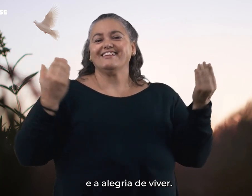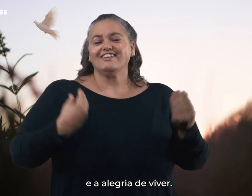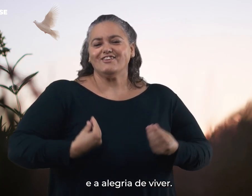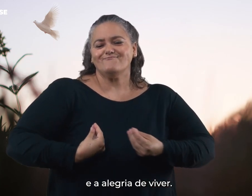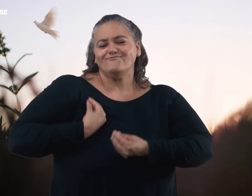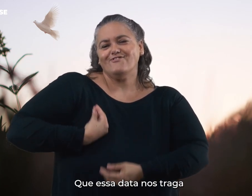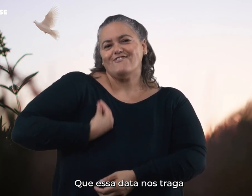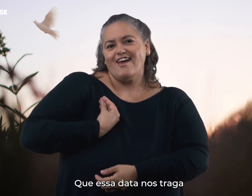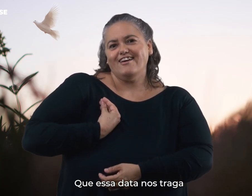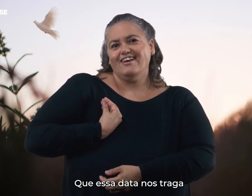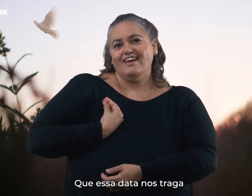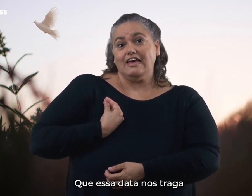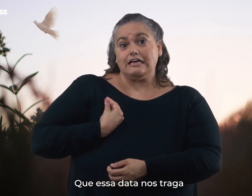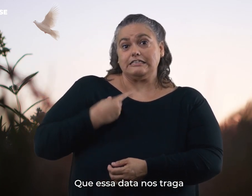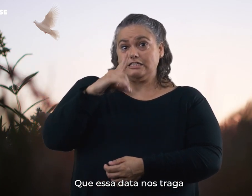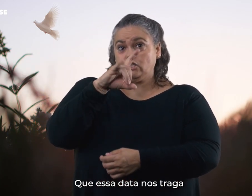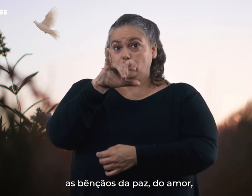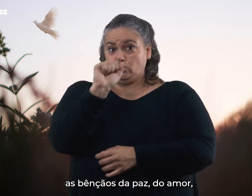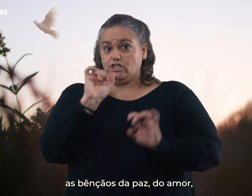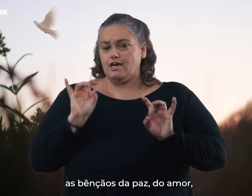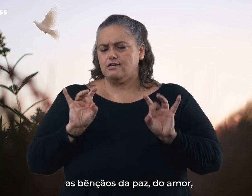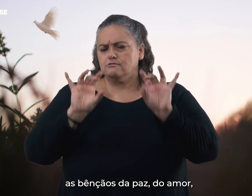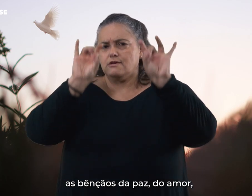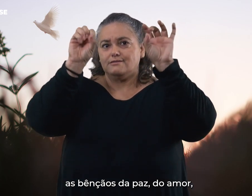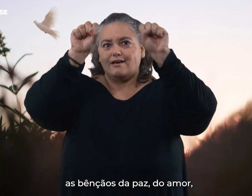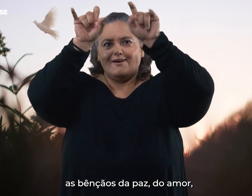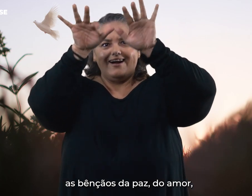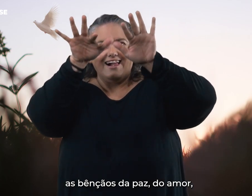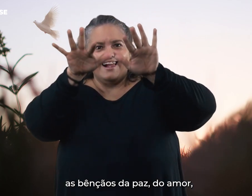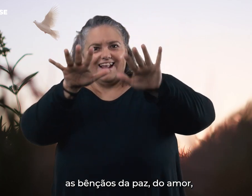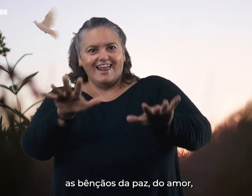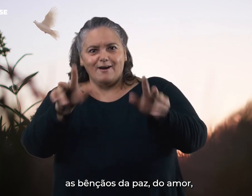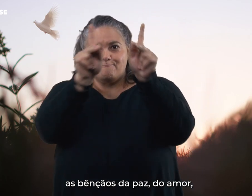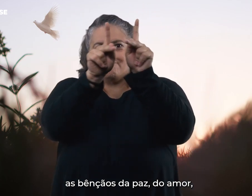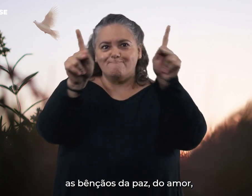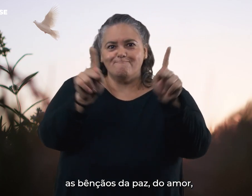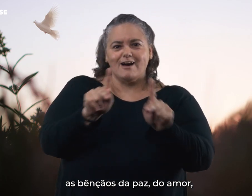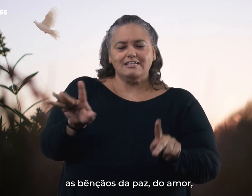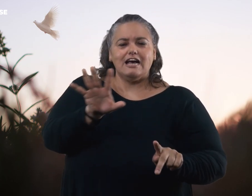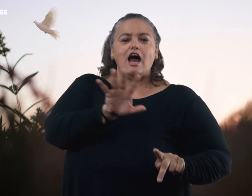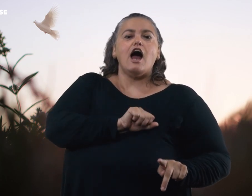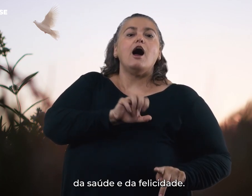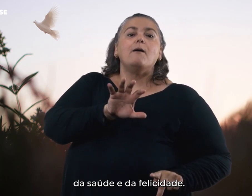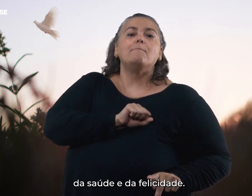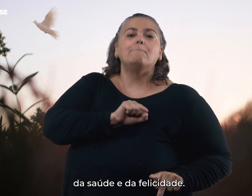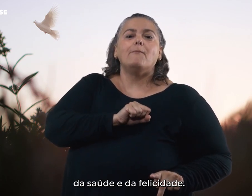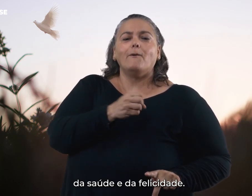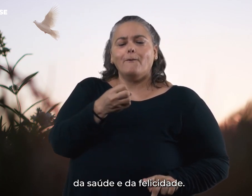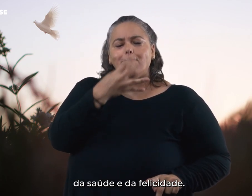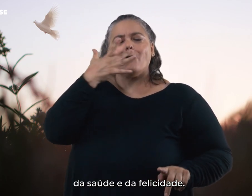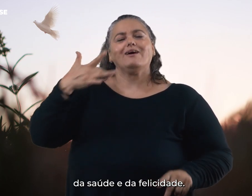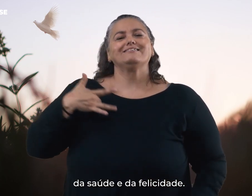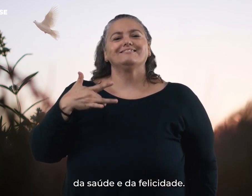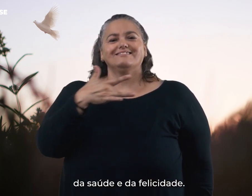Que essa data nos traga as bênçãos da paz, do amor, da saúde e da